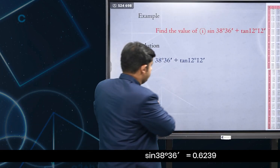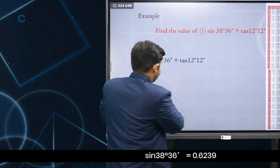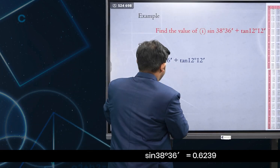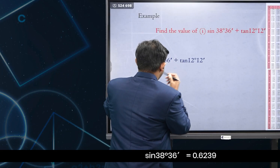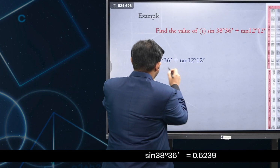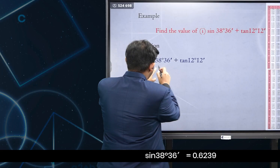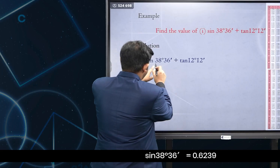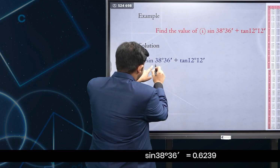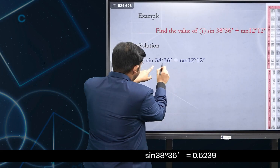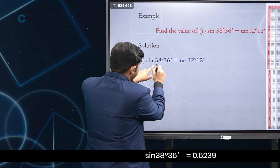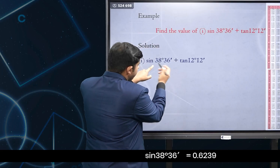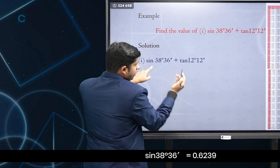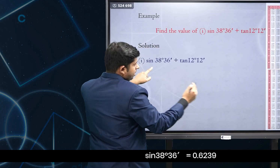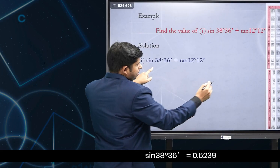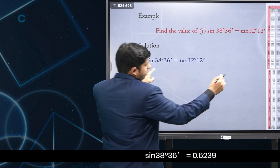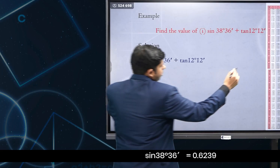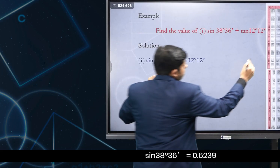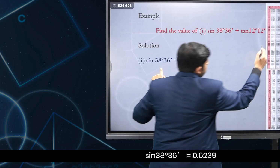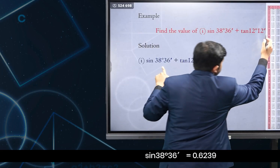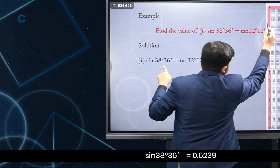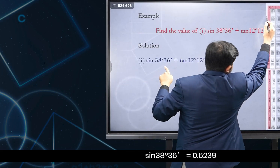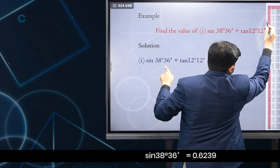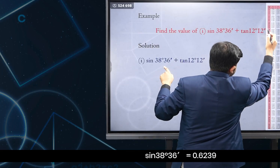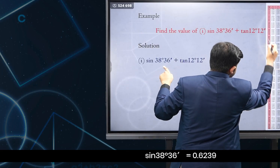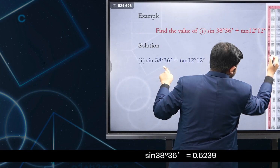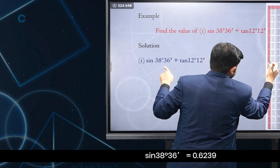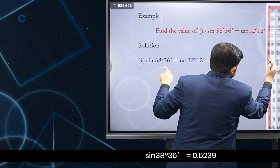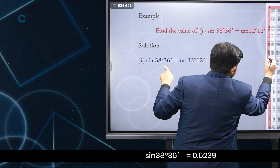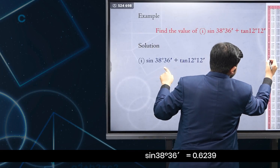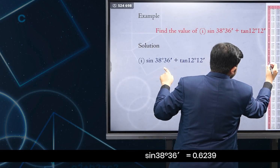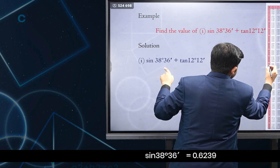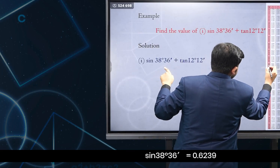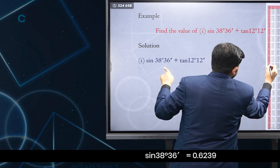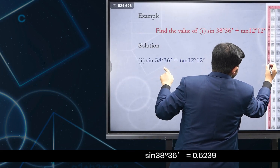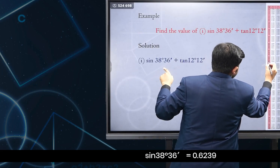साइन 38 डिग्री 36 मिनट्स इज इक्वल 0.6239